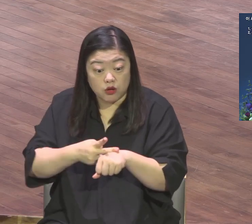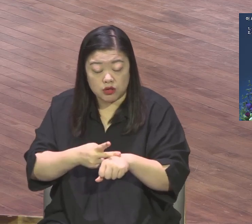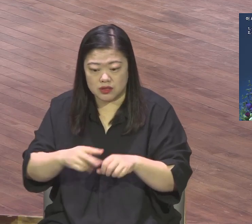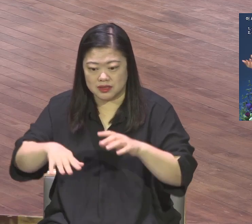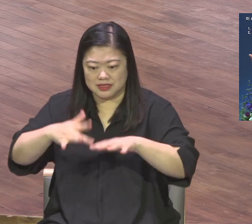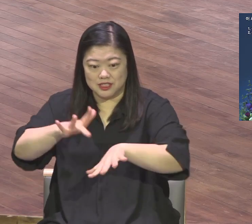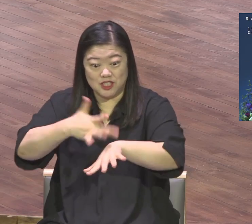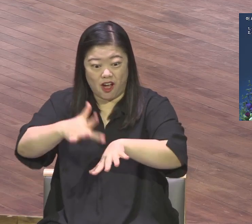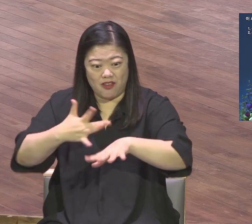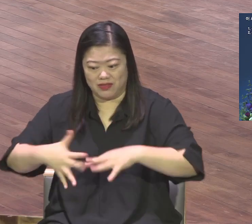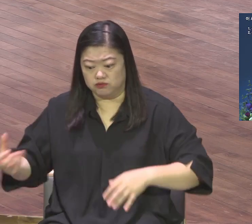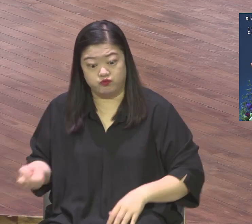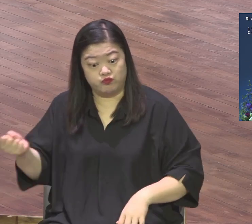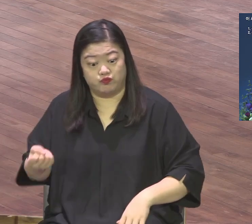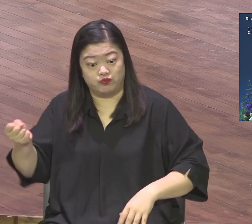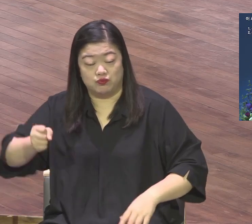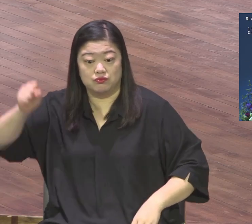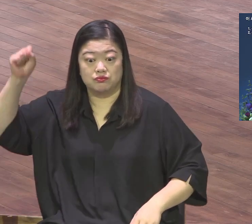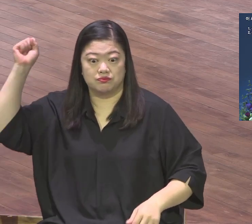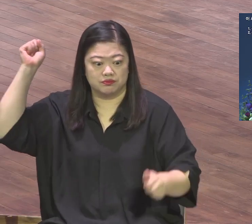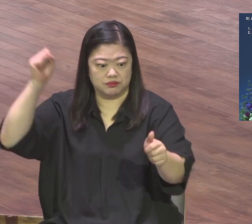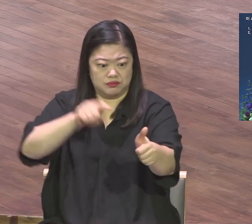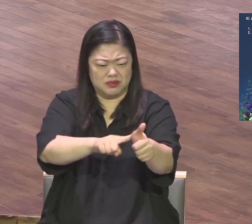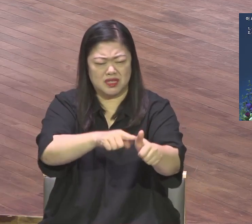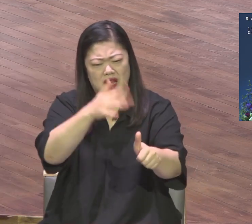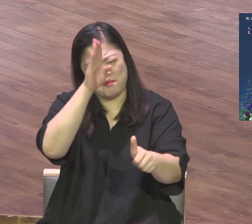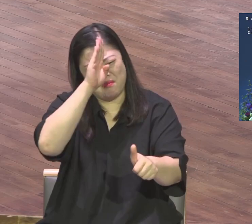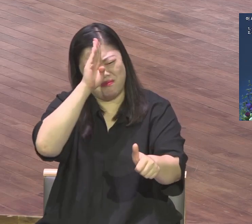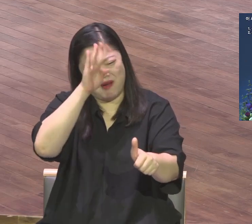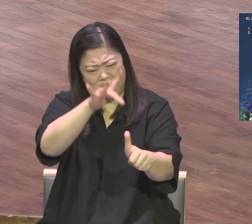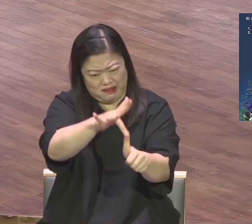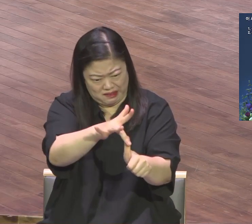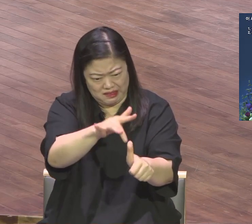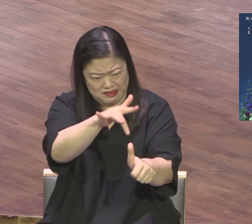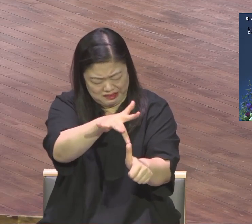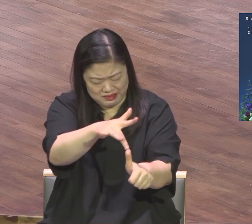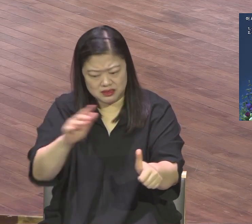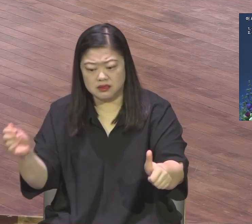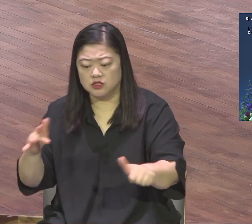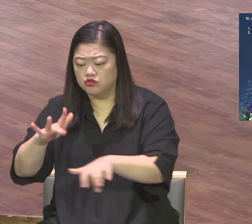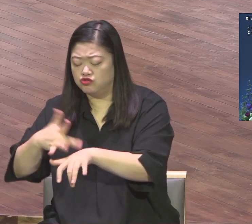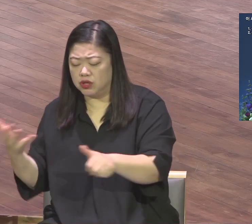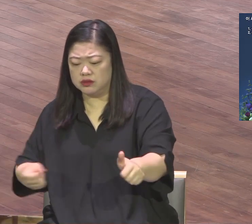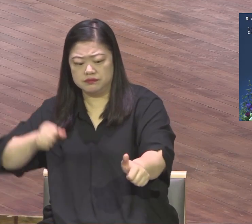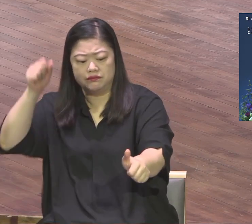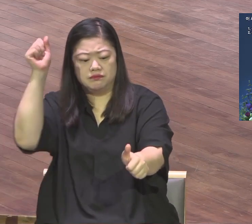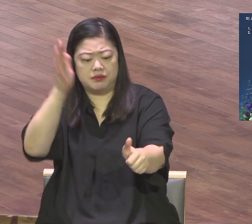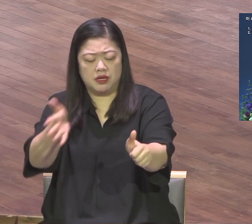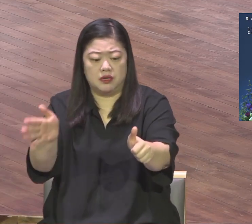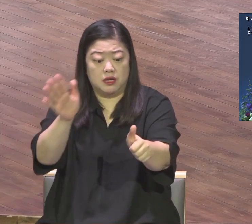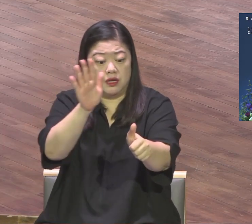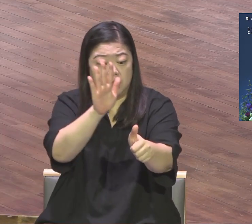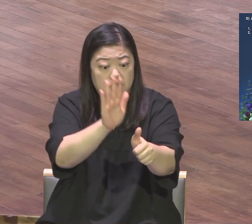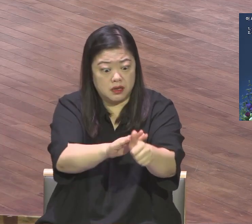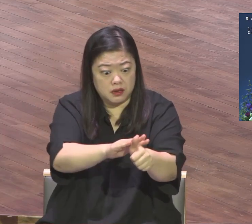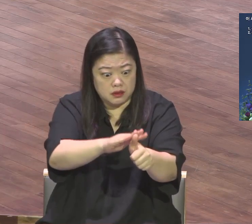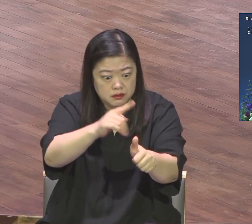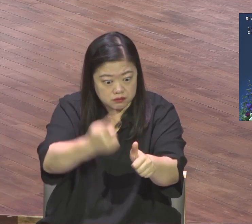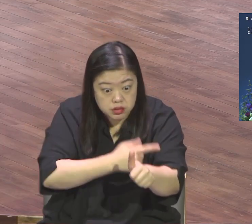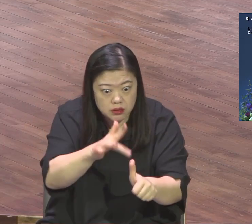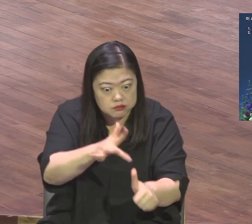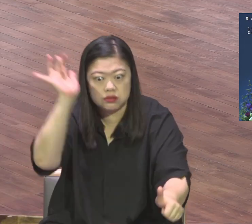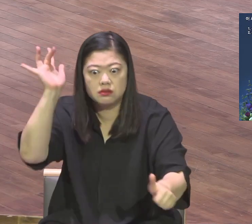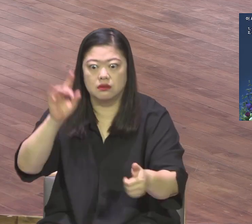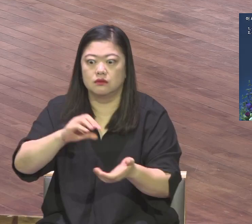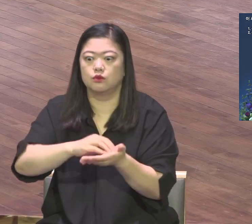던지기만 해도 악기가 떠나버리고 막 병이 치유되는 이런 놀라운 역사가 나니까 유대의 한 제사장